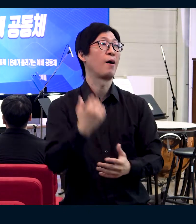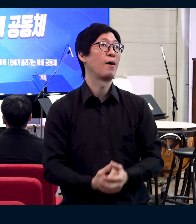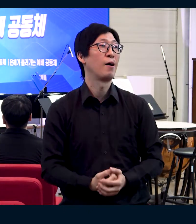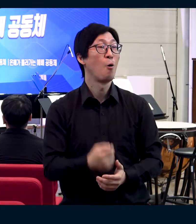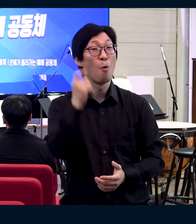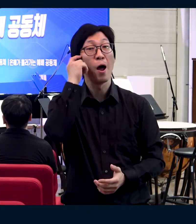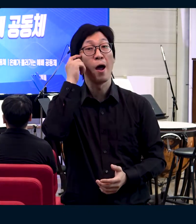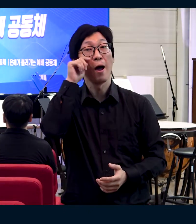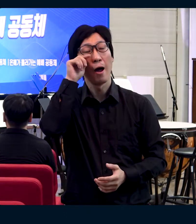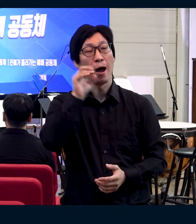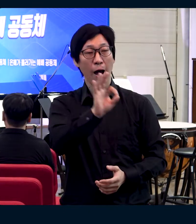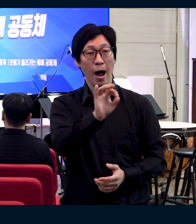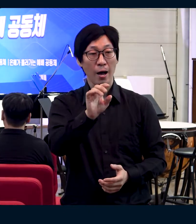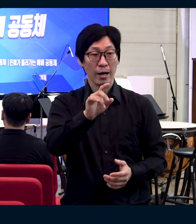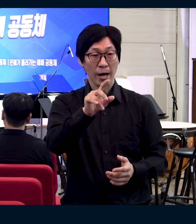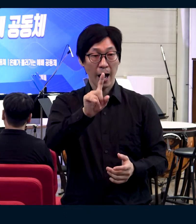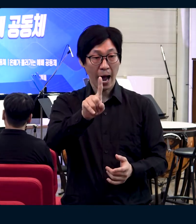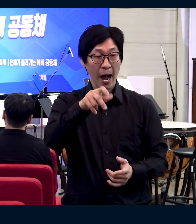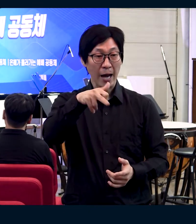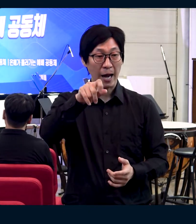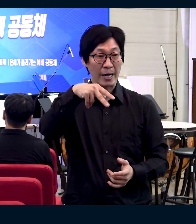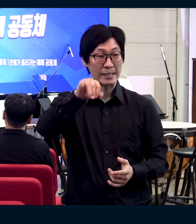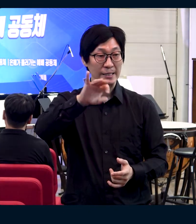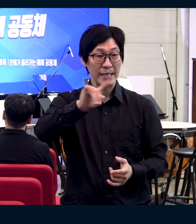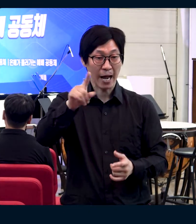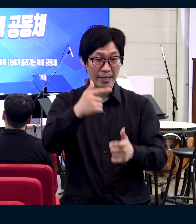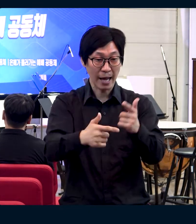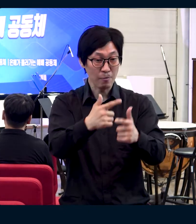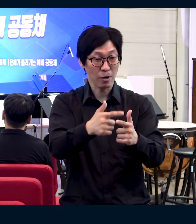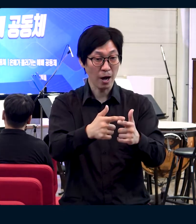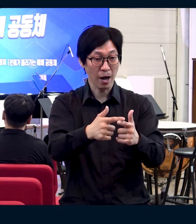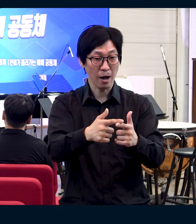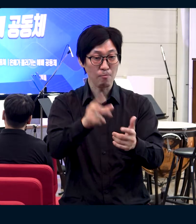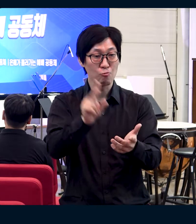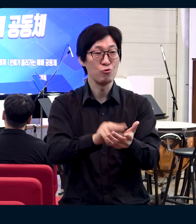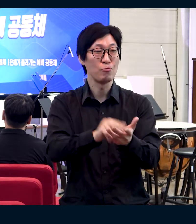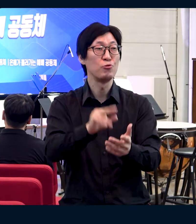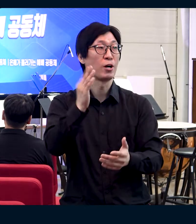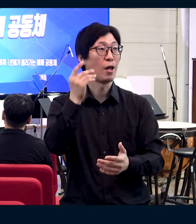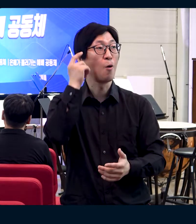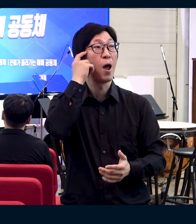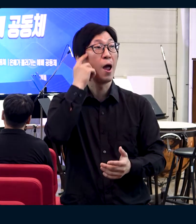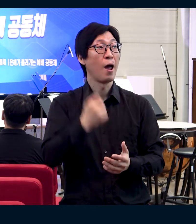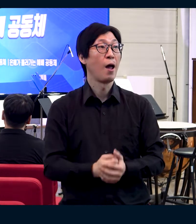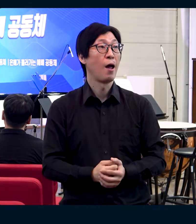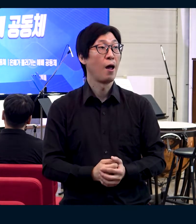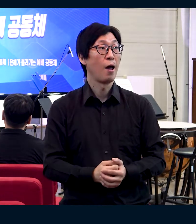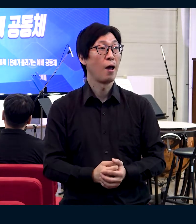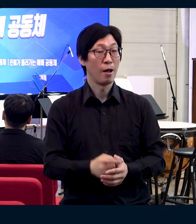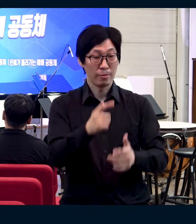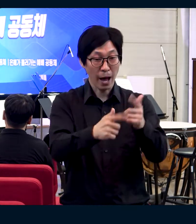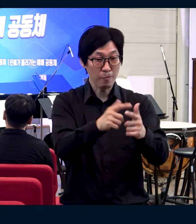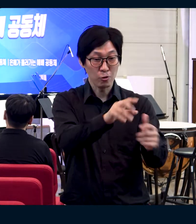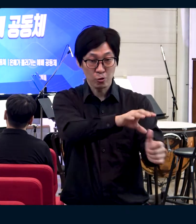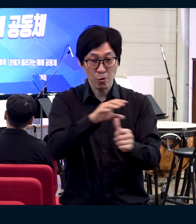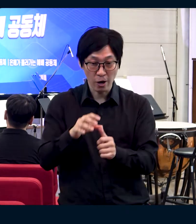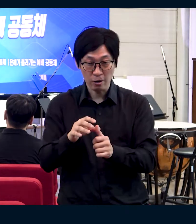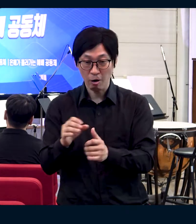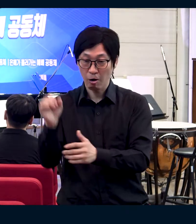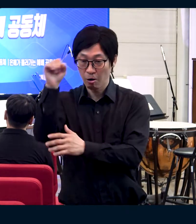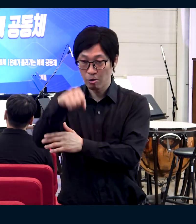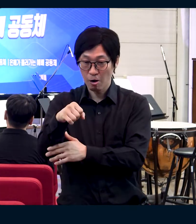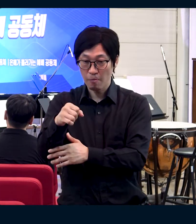아카시아 나무가 정말 우리나라의 모든 산에 골칫거리가 됐다는 거예요. 왜냐하면요, 아카시아 나무는 사실 쓸데가 없거든요.